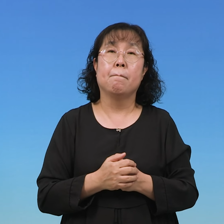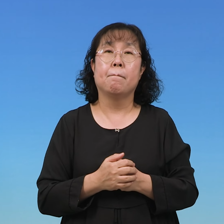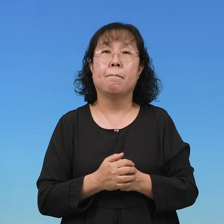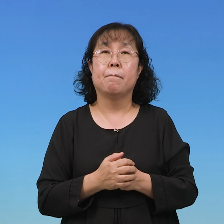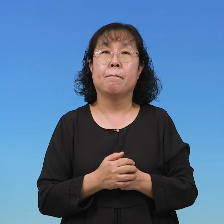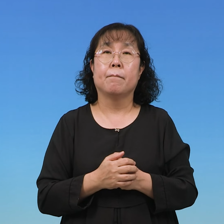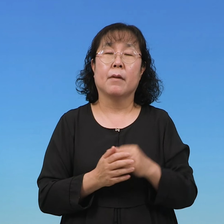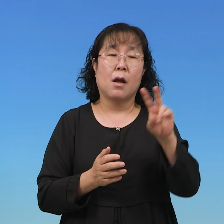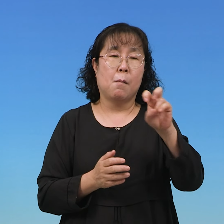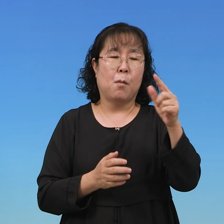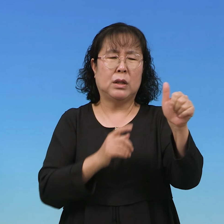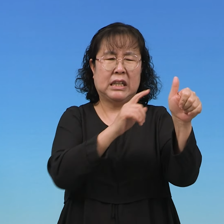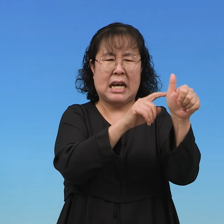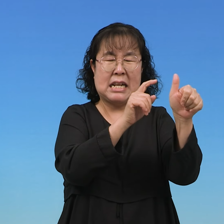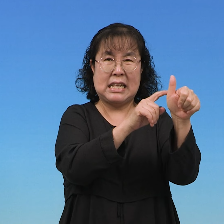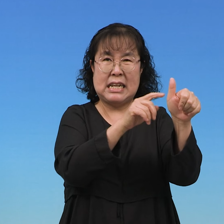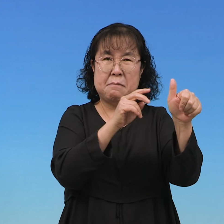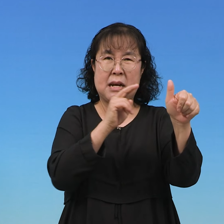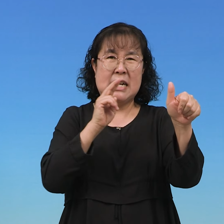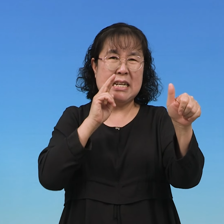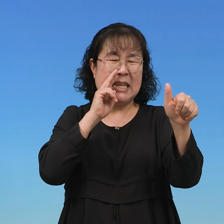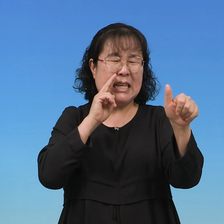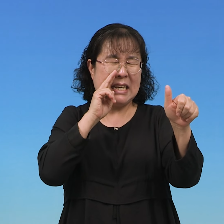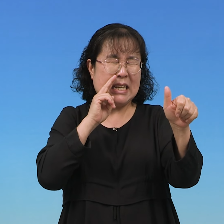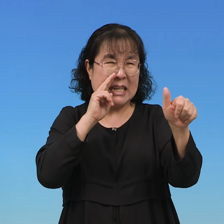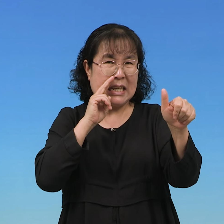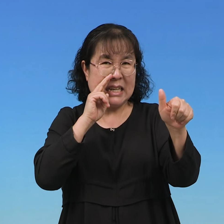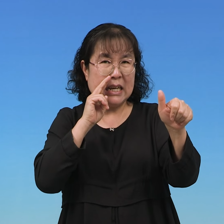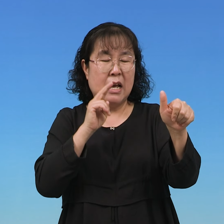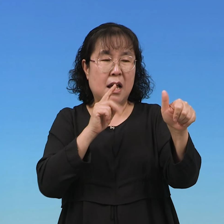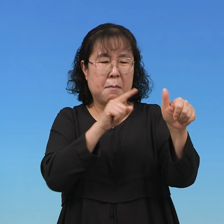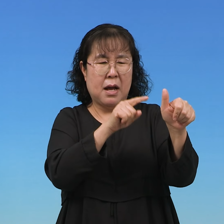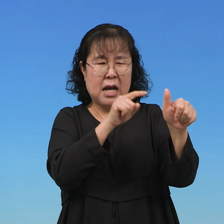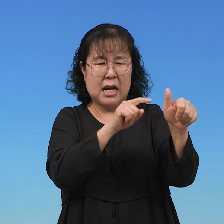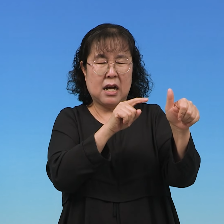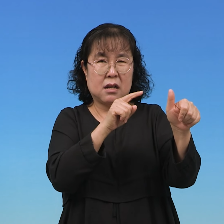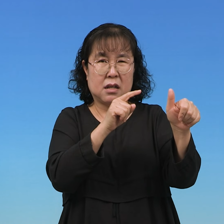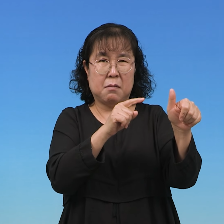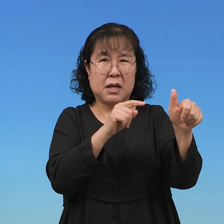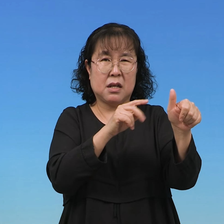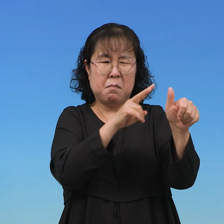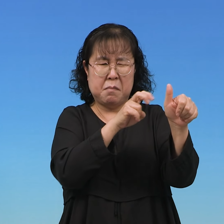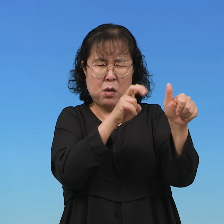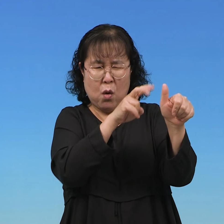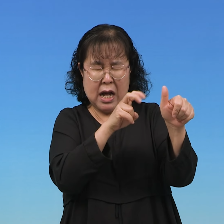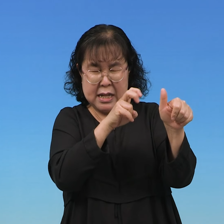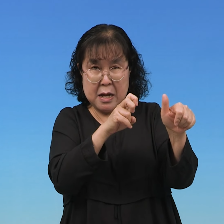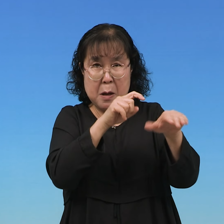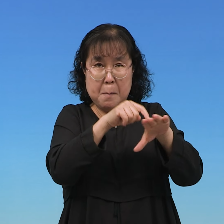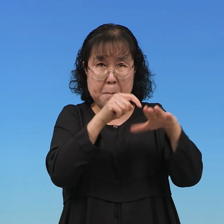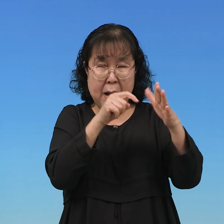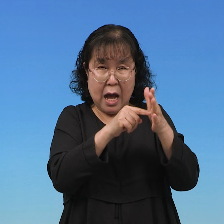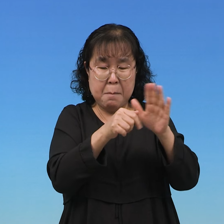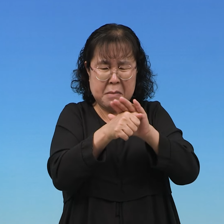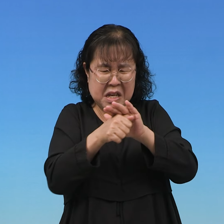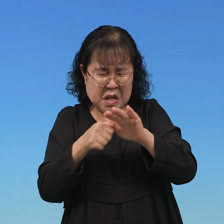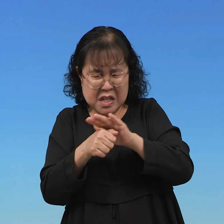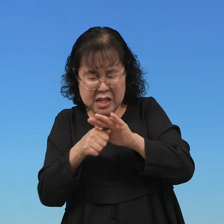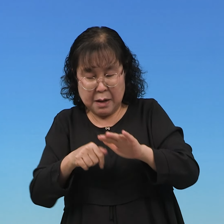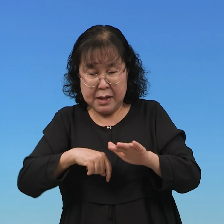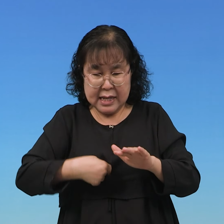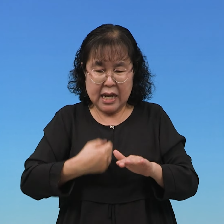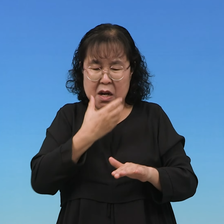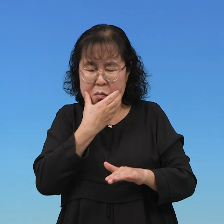그리고는 이제 그 모차르트를 향한 질투와 시기심, 열등감 이런 것들이 자기를 이제 불행으로